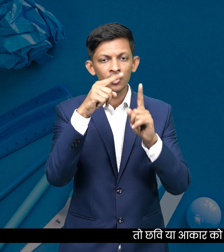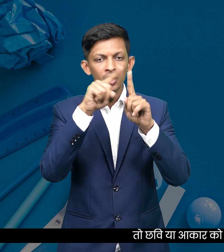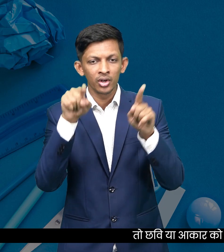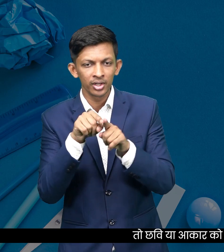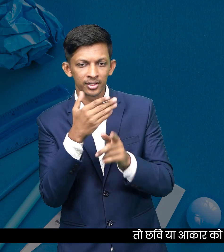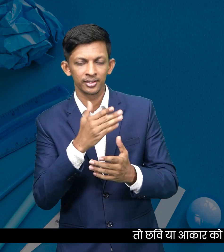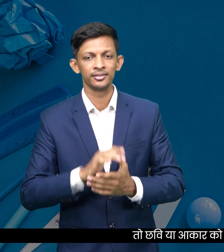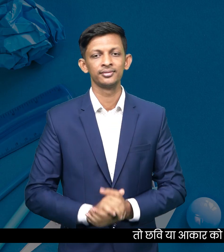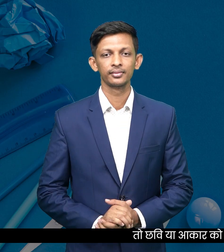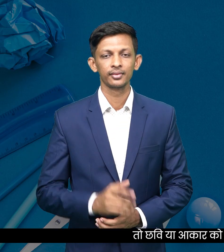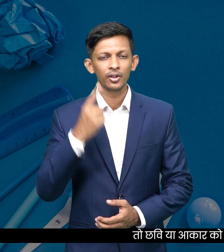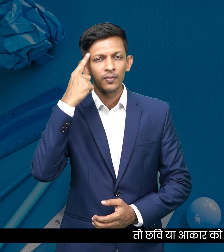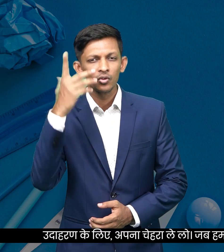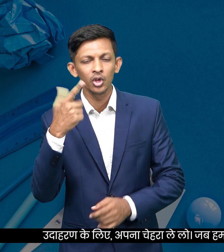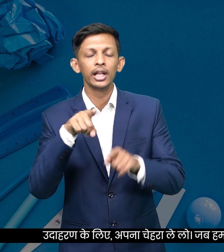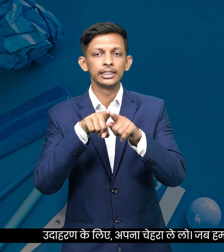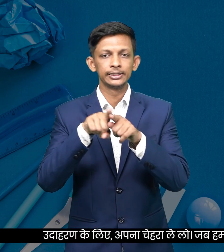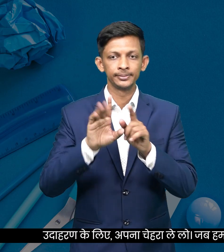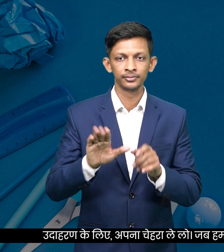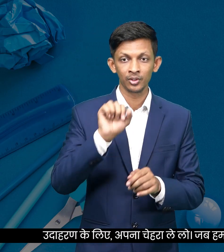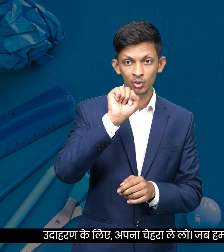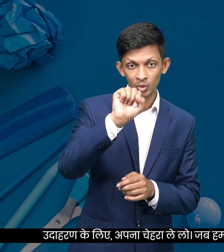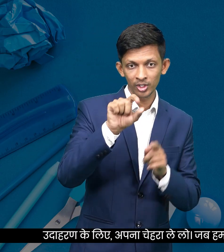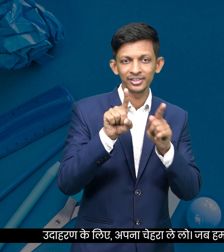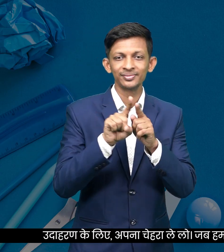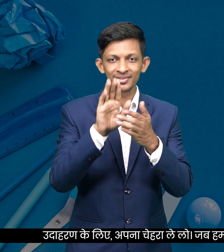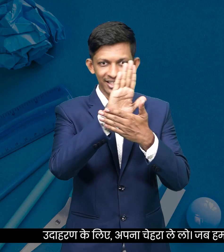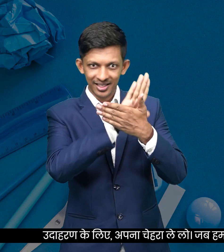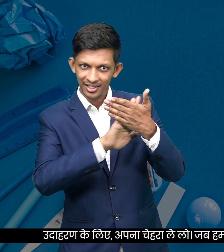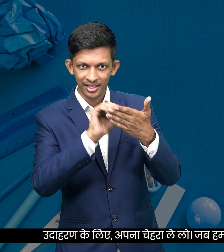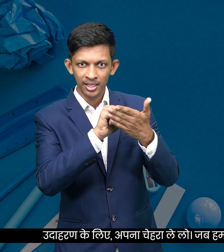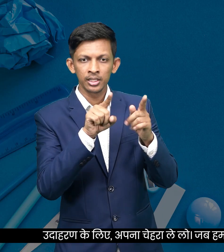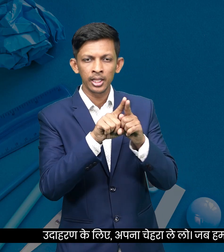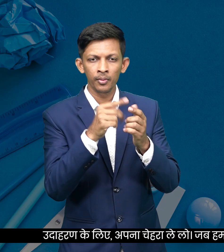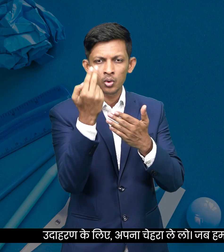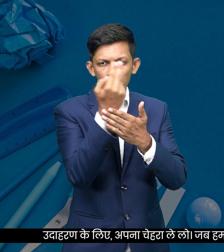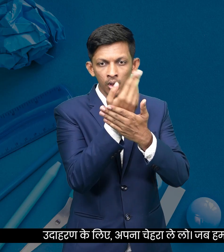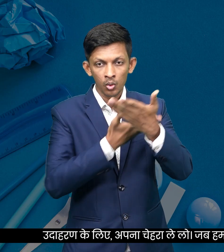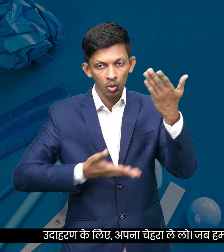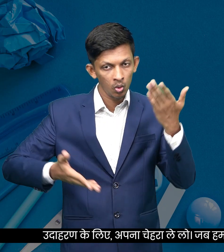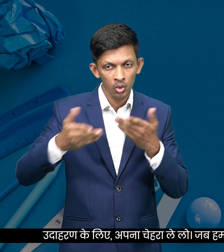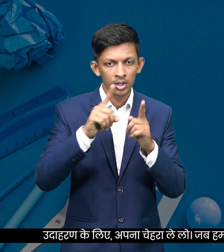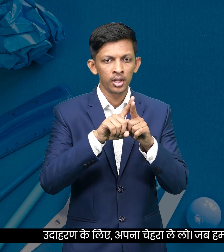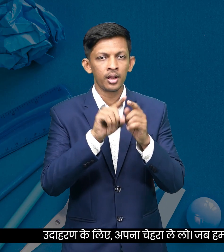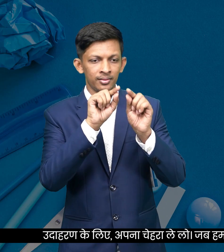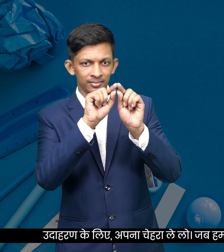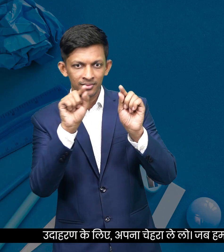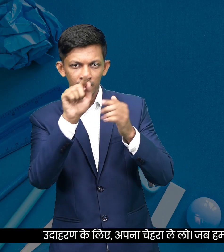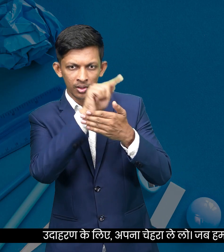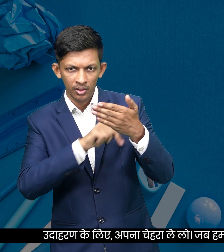है। उदाहरण के लिए अपना चेहरा ले लो। जब हम केंद्र में हमारे चेहरे